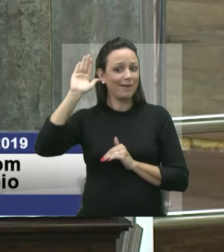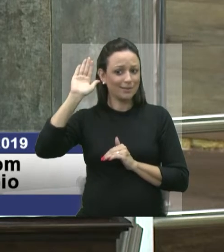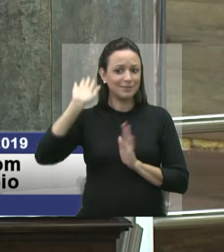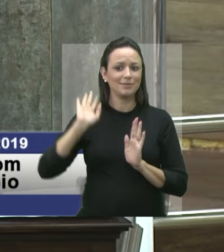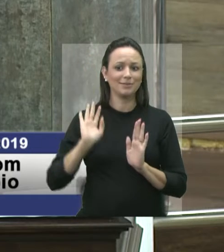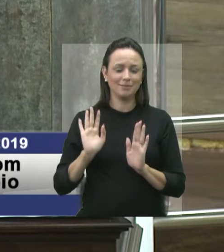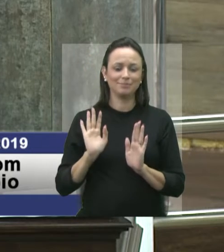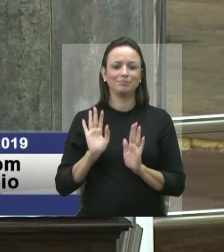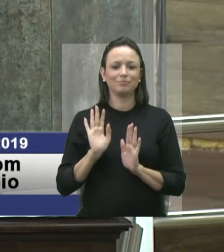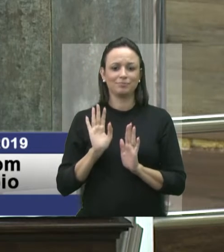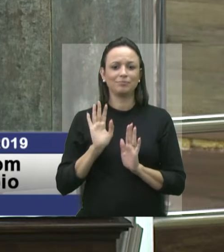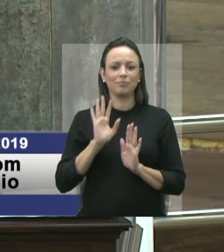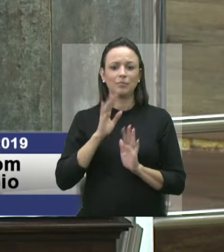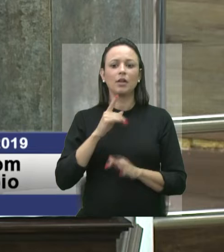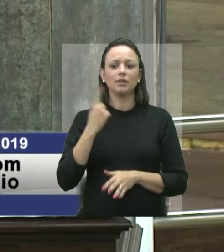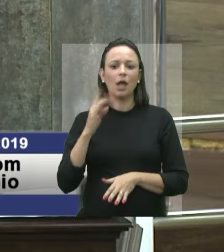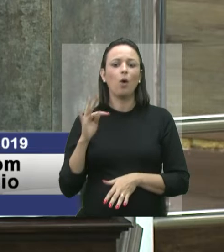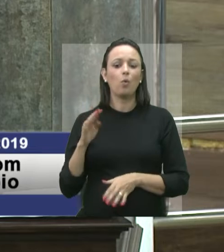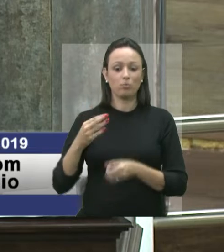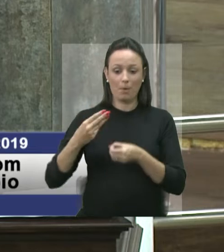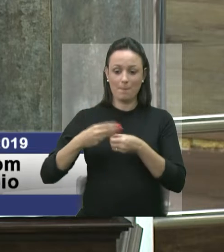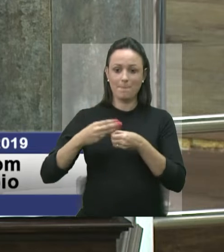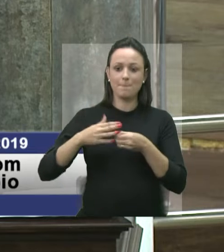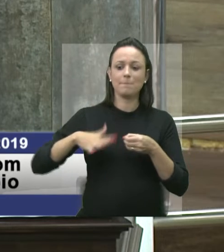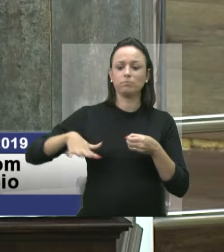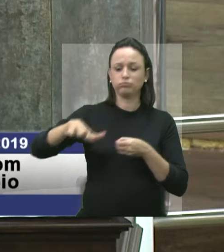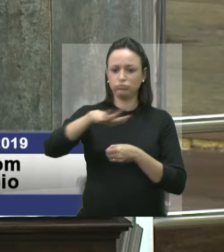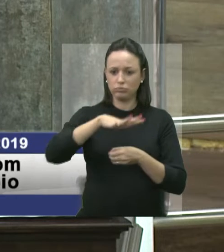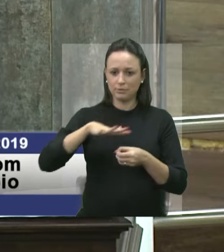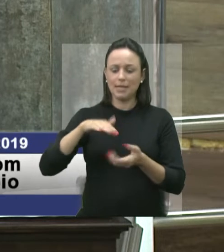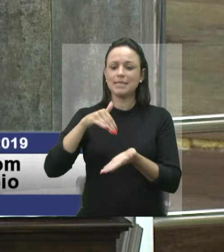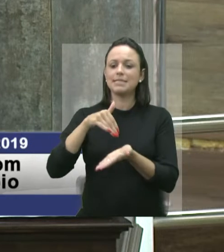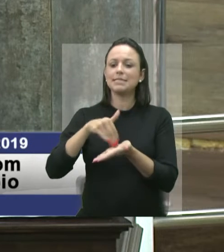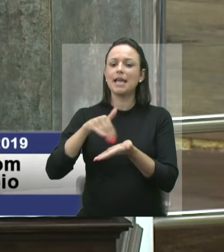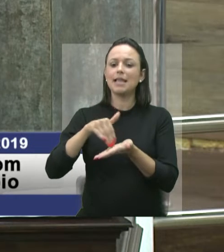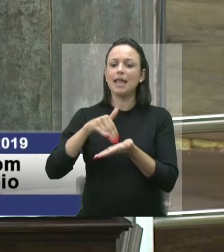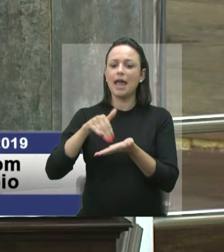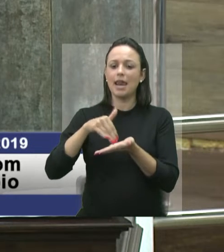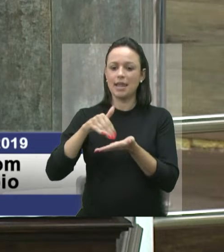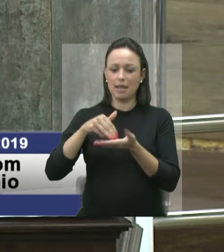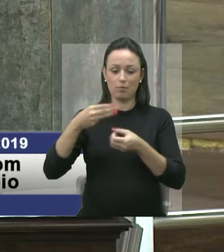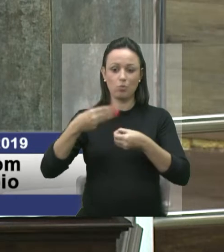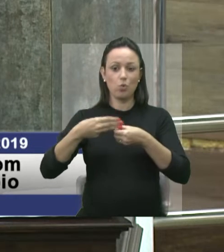Contextualizando em âmbito municipal, de acordo com a Secretaria Municipal de